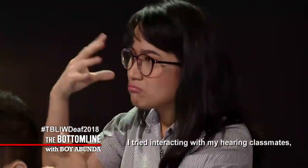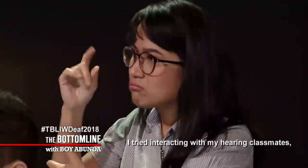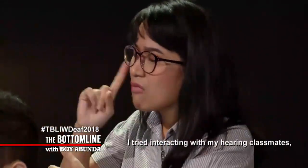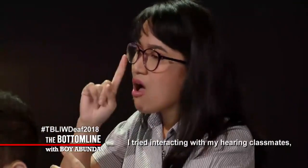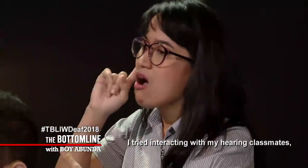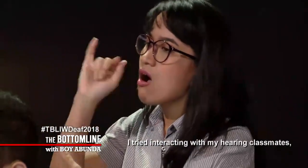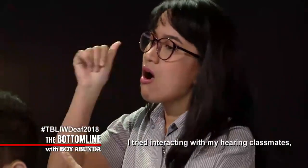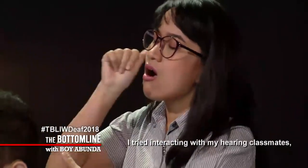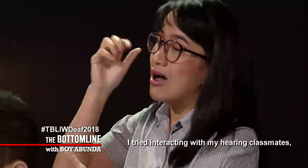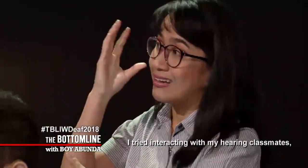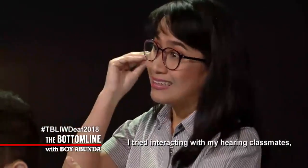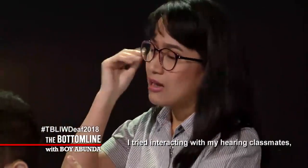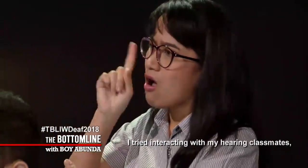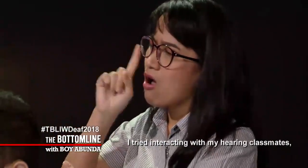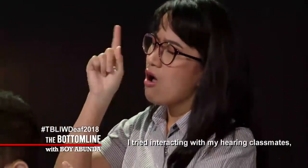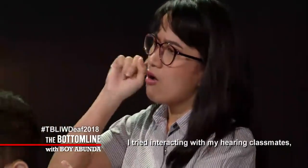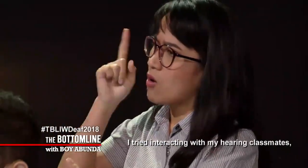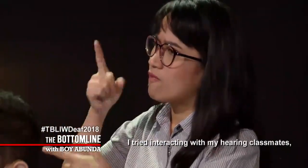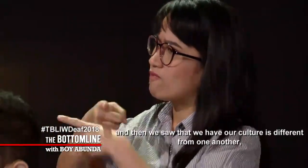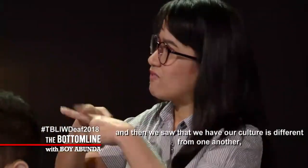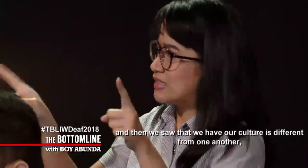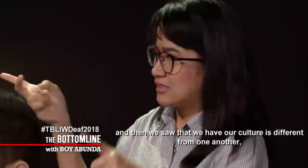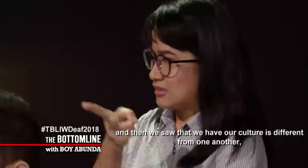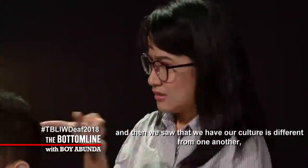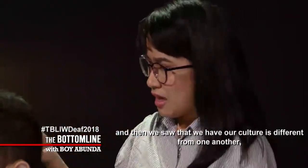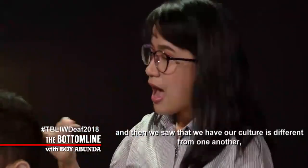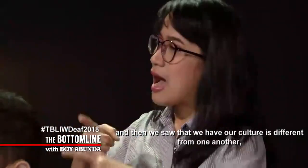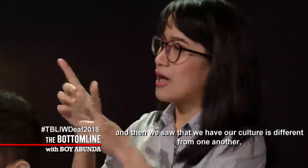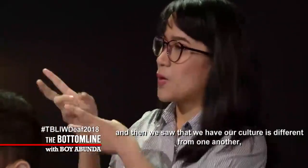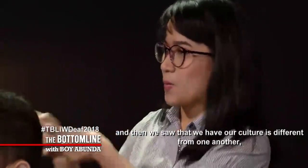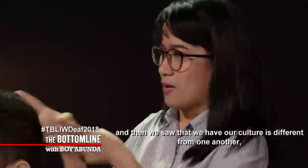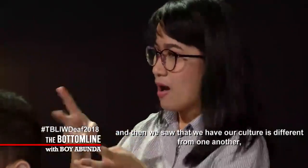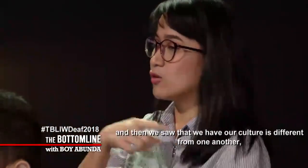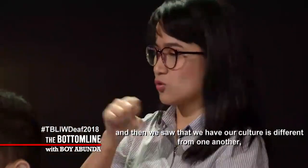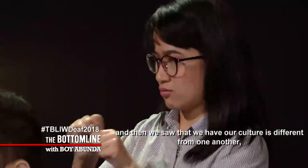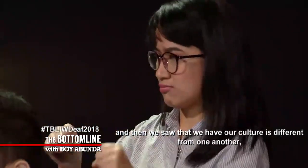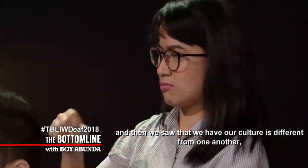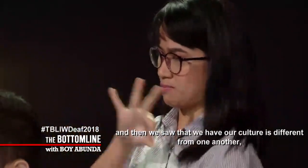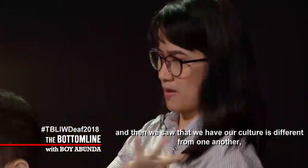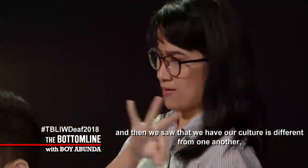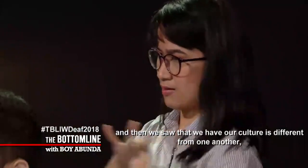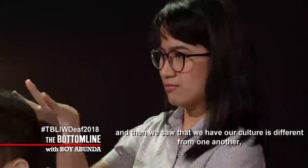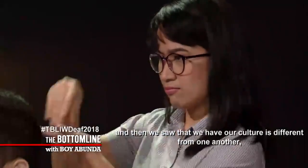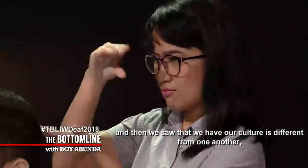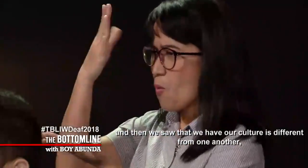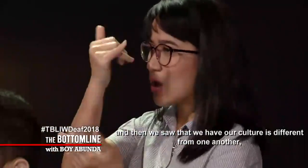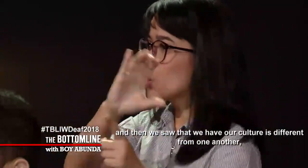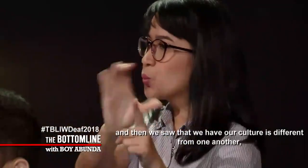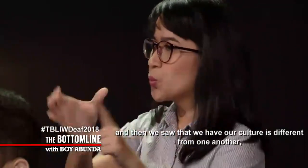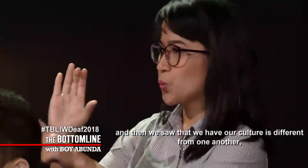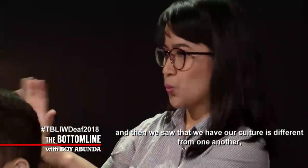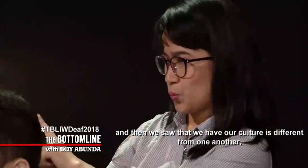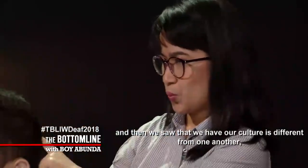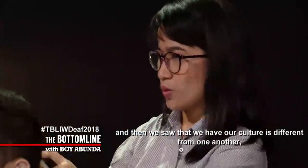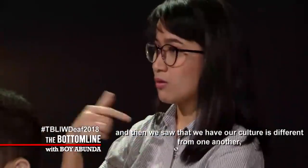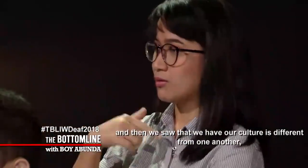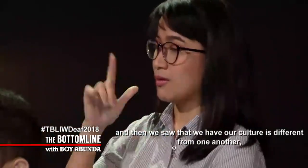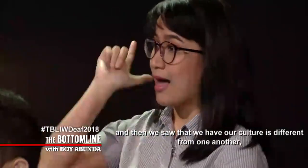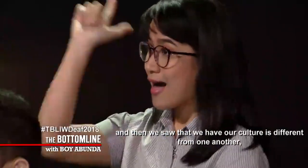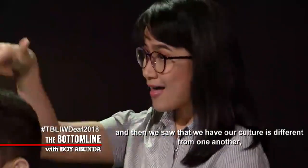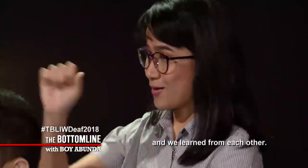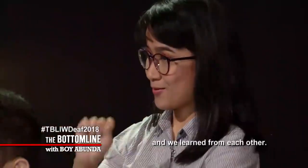I tried po not to interact with my hearing classmates. Tapos, na-realize ko na nakita po nila na iba yung kultura nila, iba yung